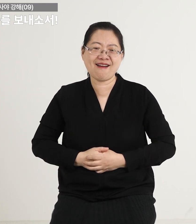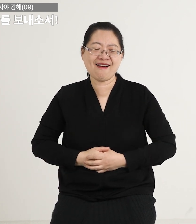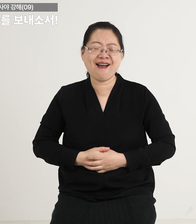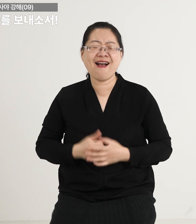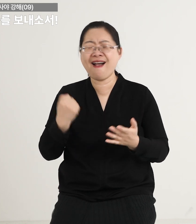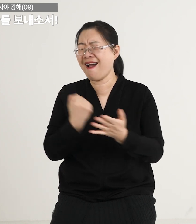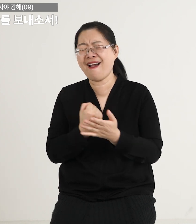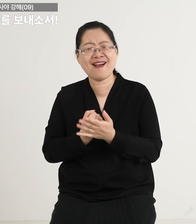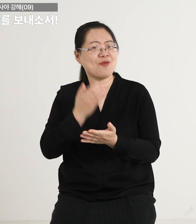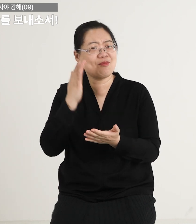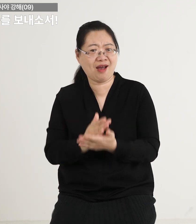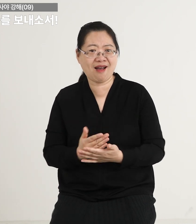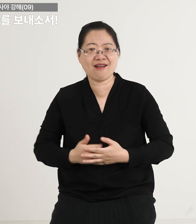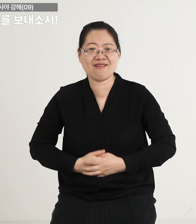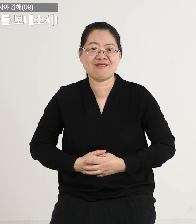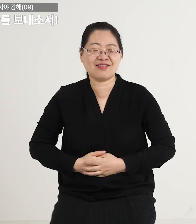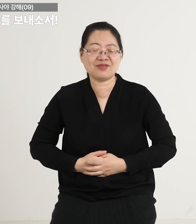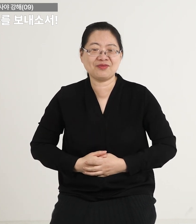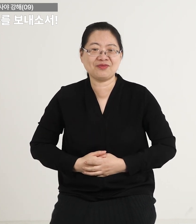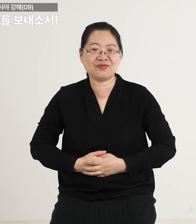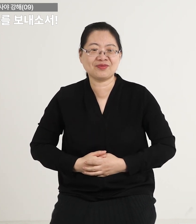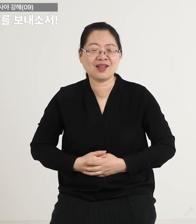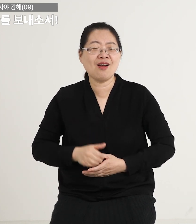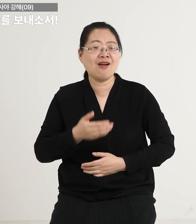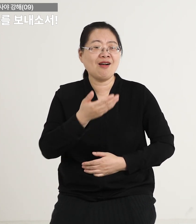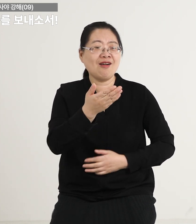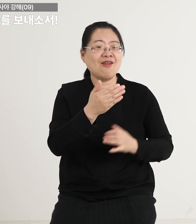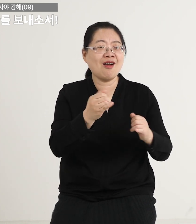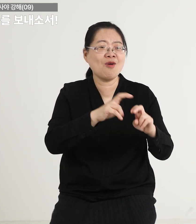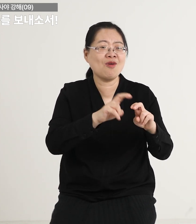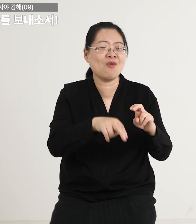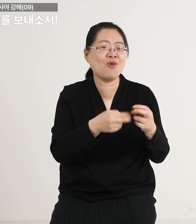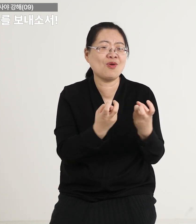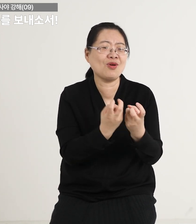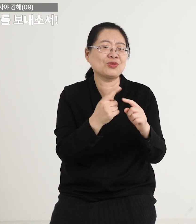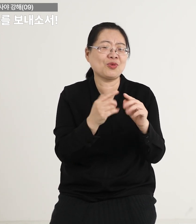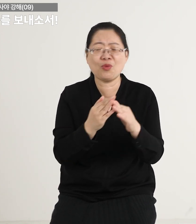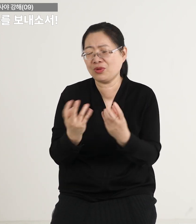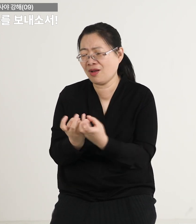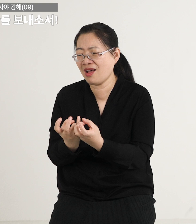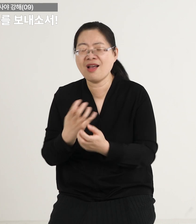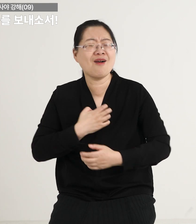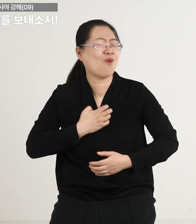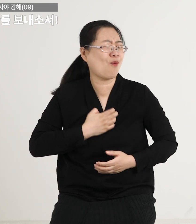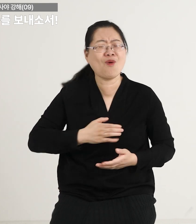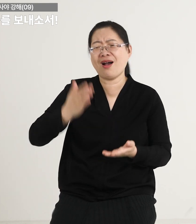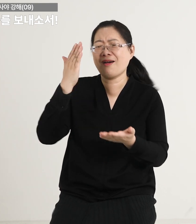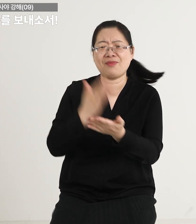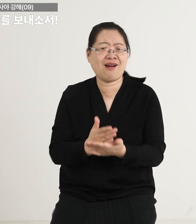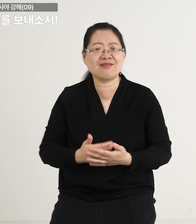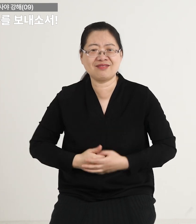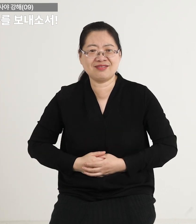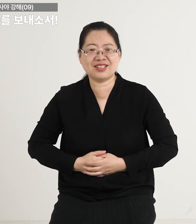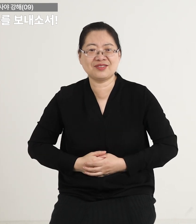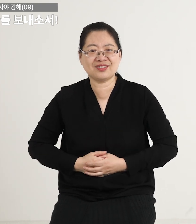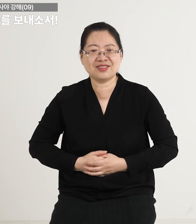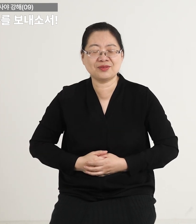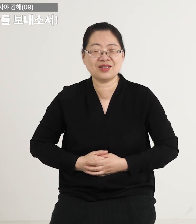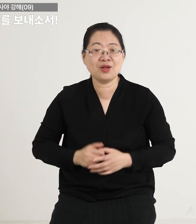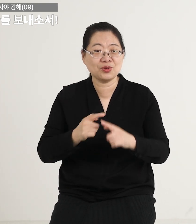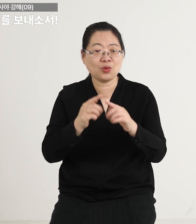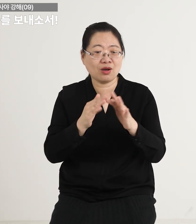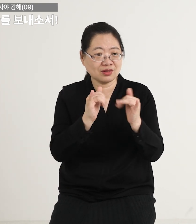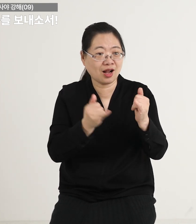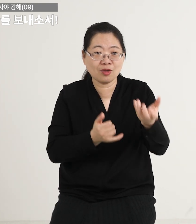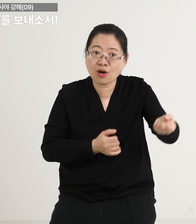아쉬워할 게 없어요. 아유, 저분 물러나면 교회 어떻게 되나 걱정하지 마세요. 예? 교회가 그 사람